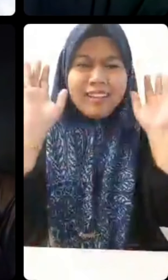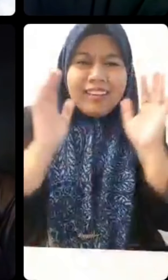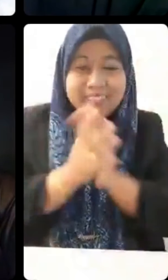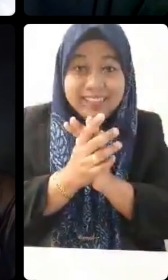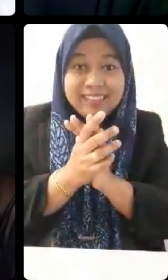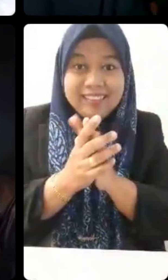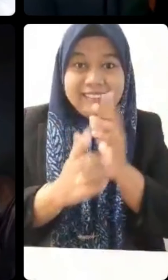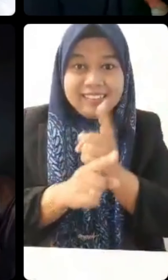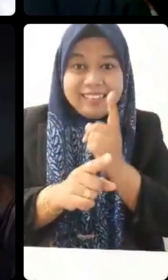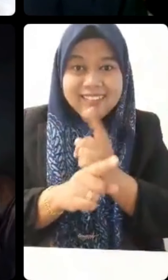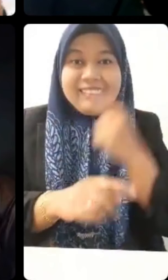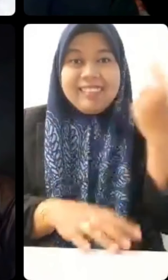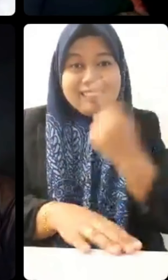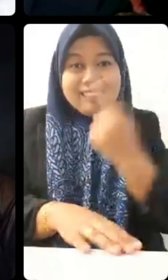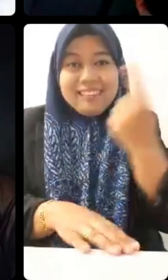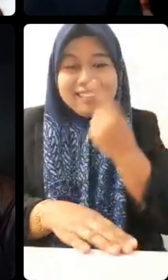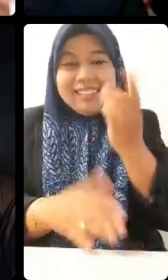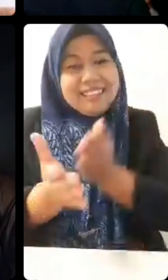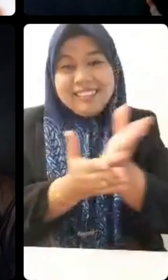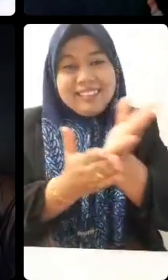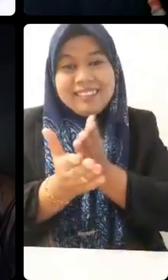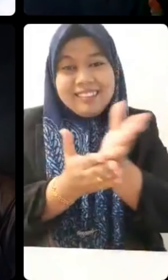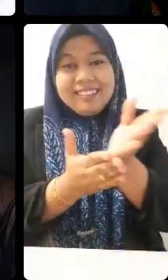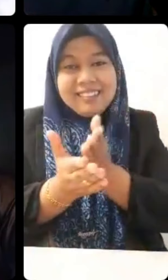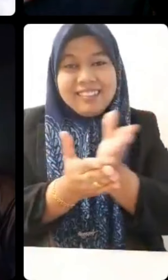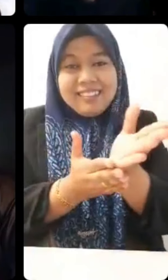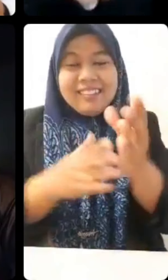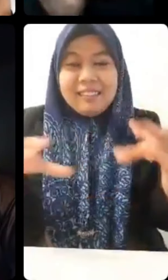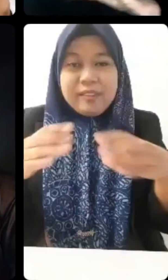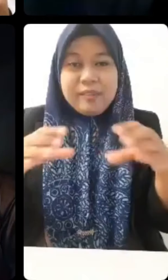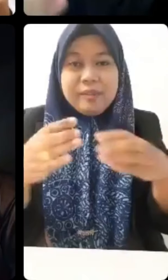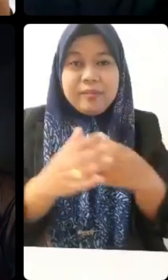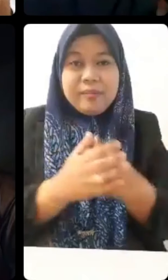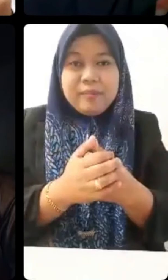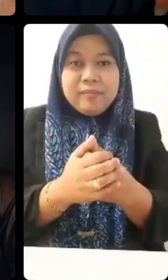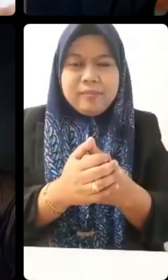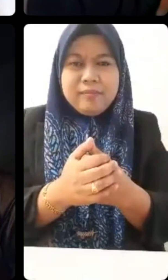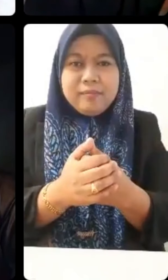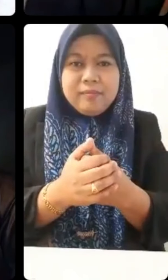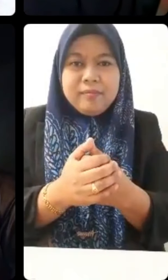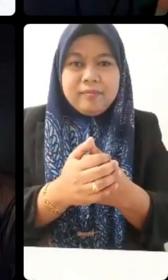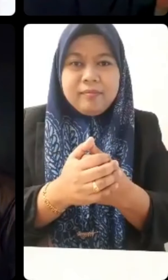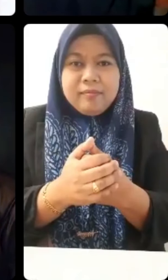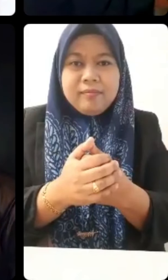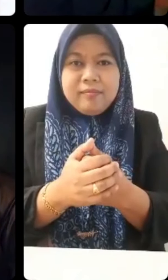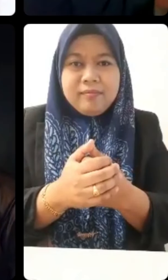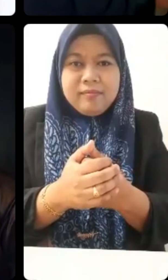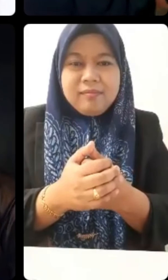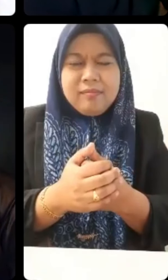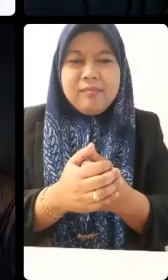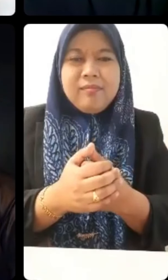untuk apa orang kata tu tak putus asa, cuba untuk kongsikan ilmu ini dengan orang